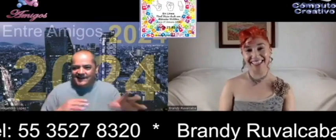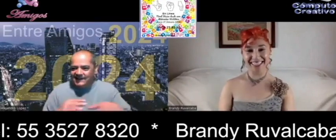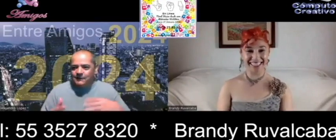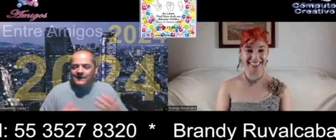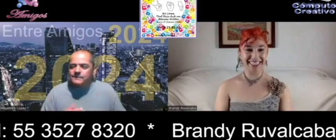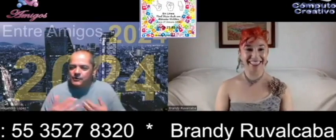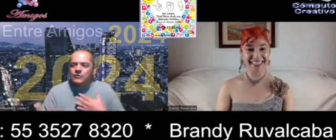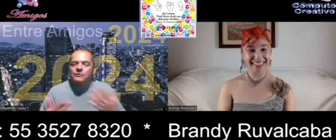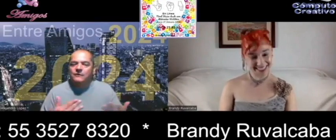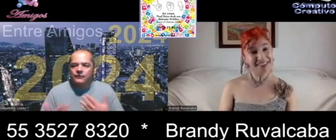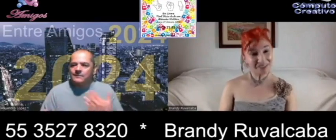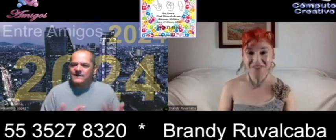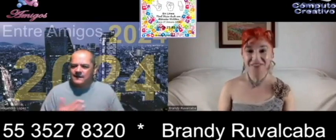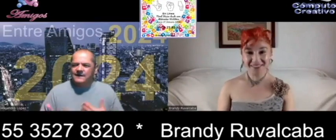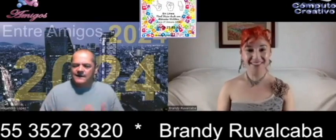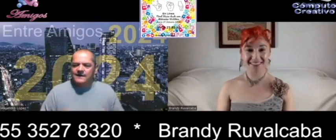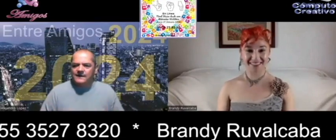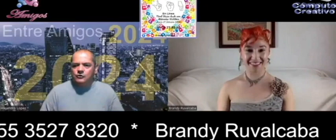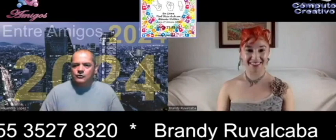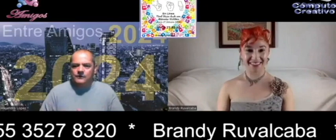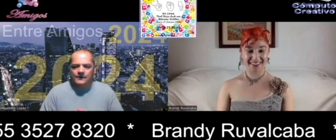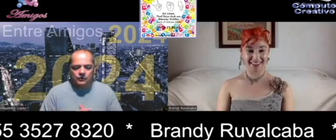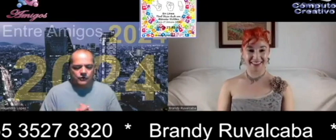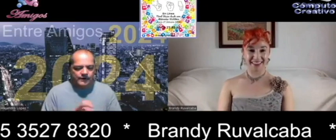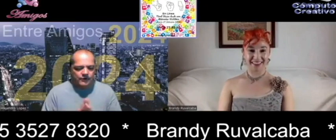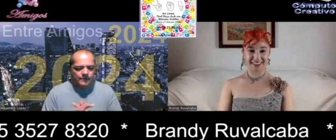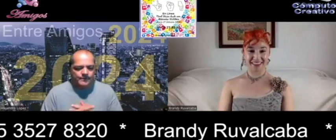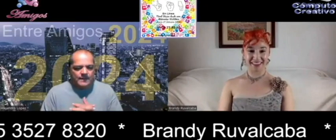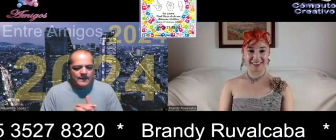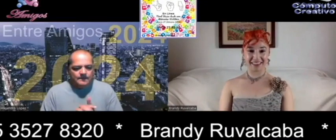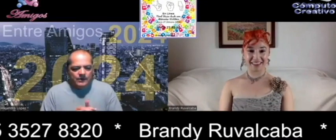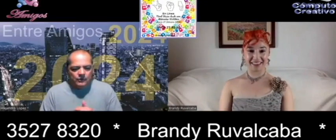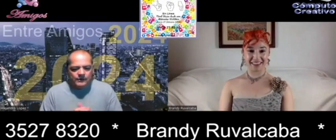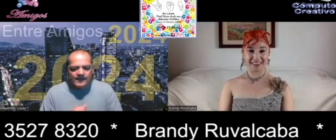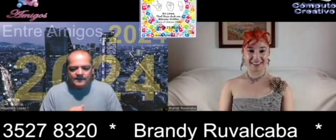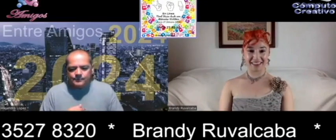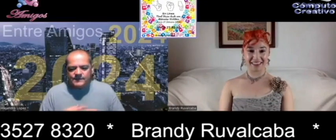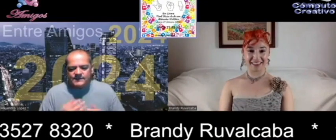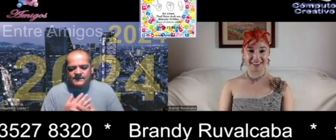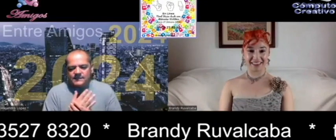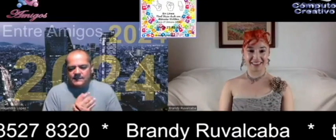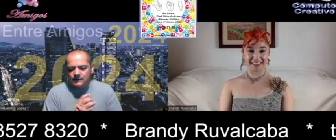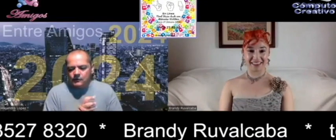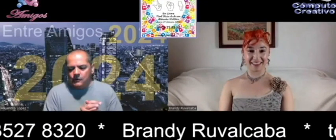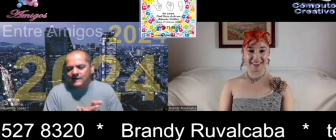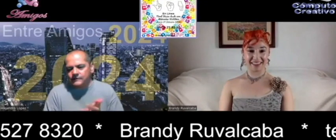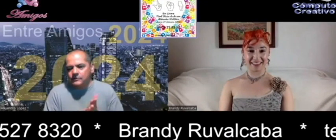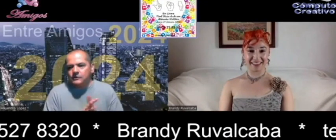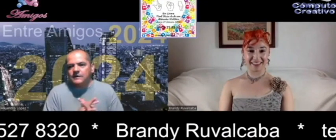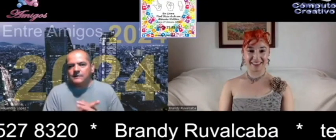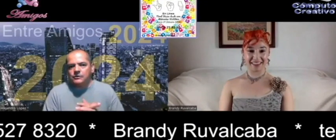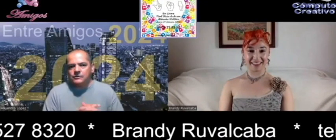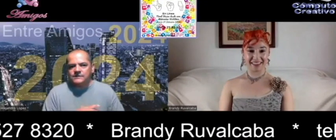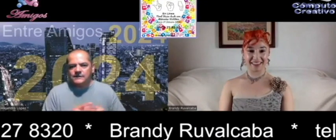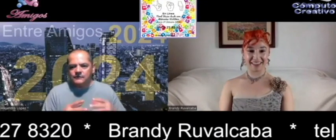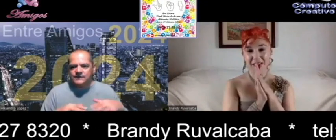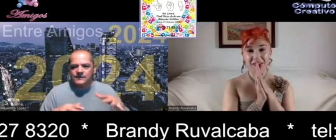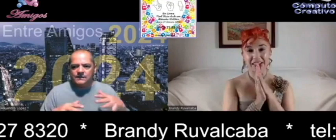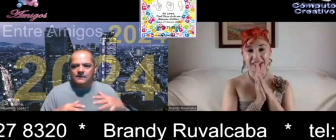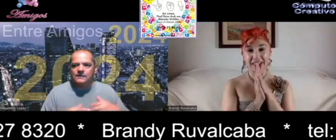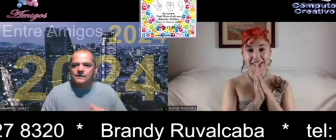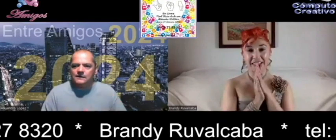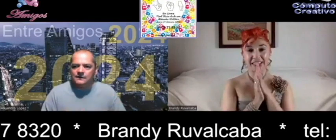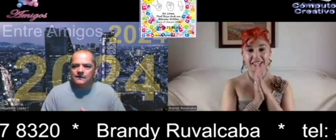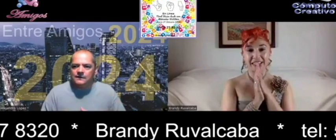Ajá. entre cuates, pero como en forma de cotorreo. Pero ya después, en alguna ocasión que me tocó estar, no sé,